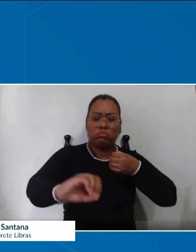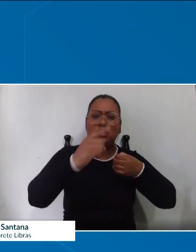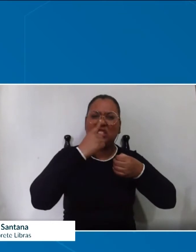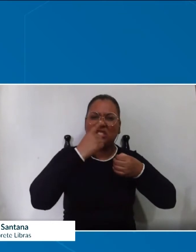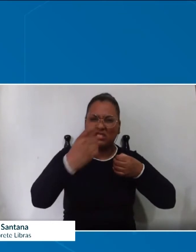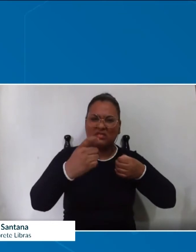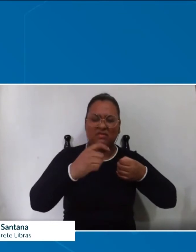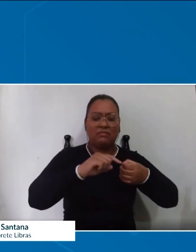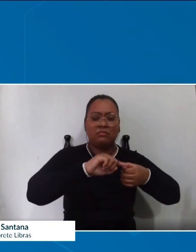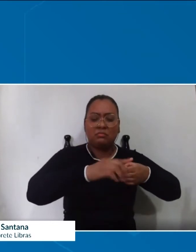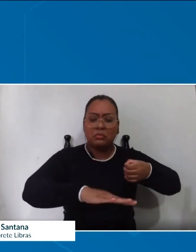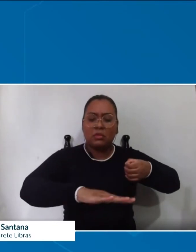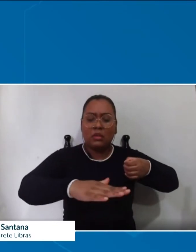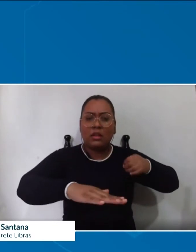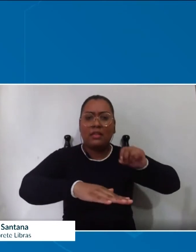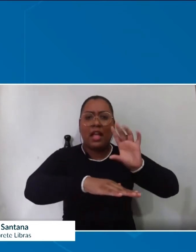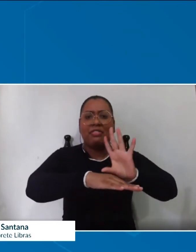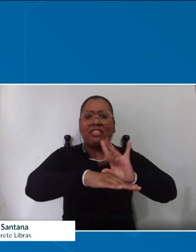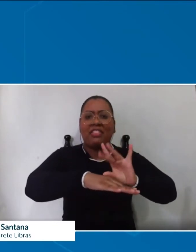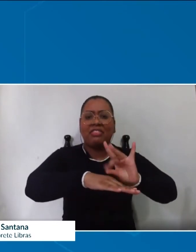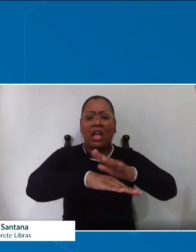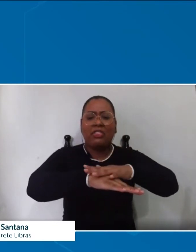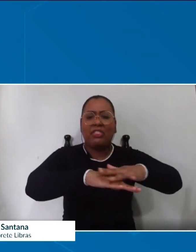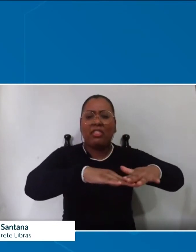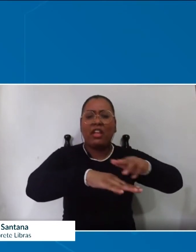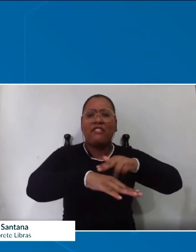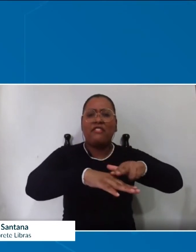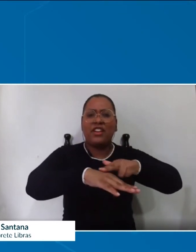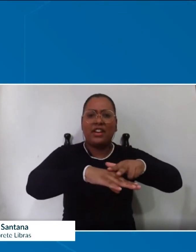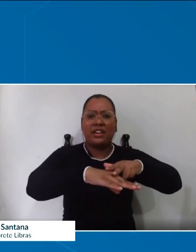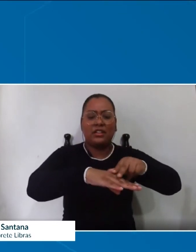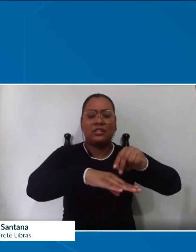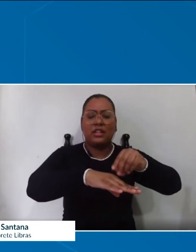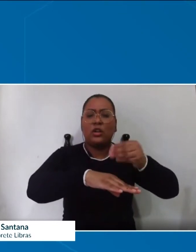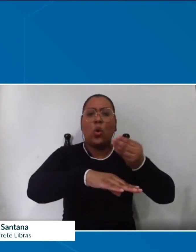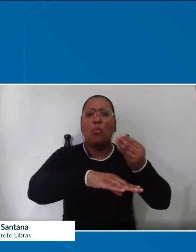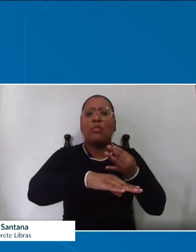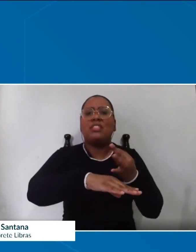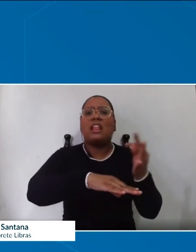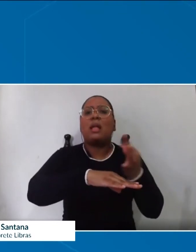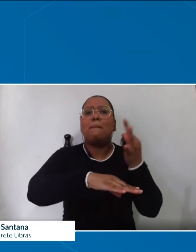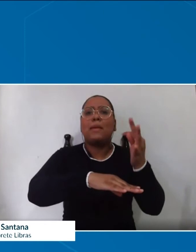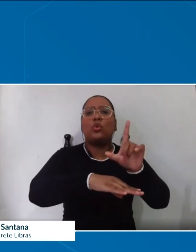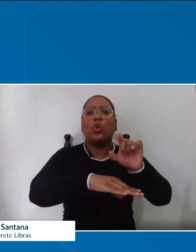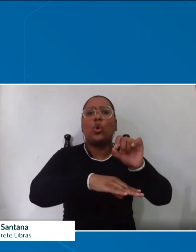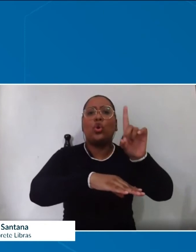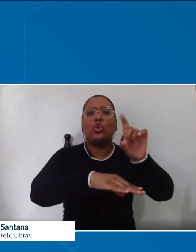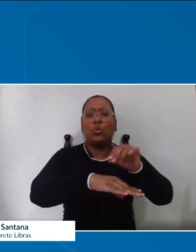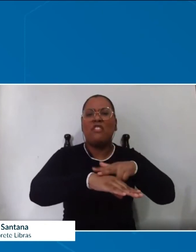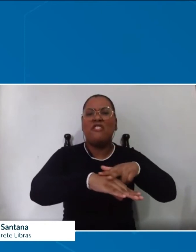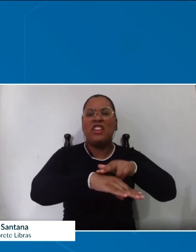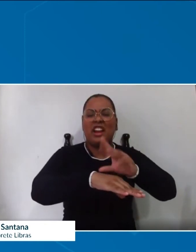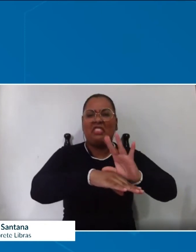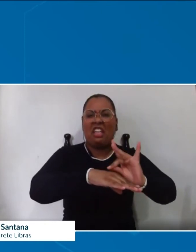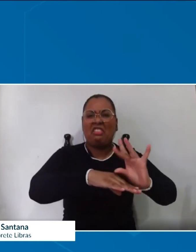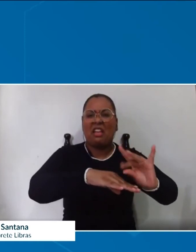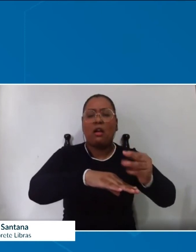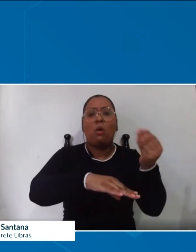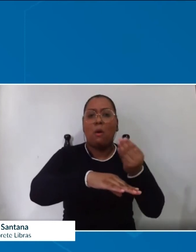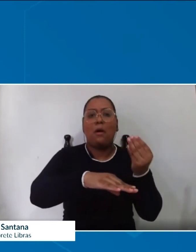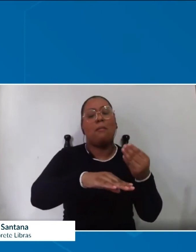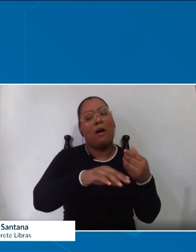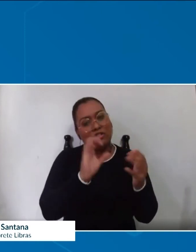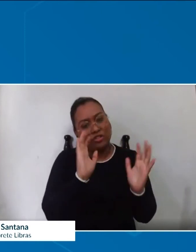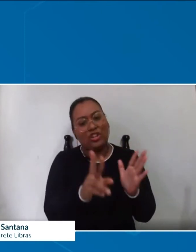de uma empresa daqui chamada Compesa, tá? E provavelmente já saiu aí o resultado, que eu vou fazer